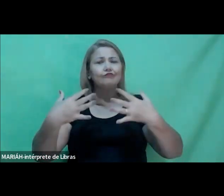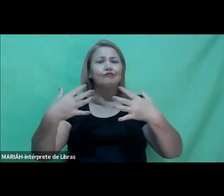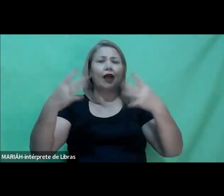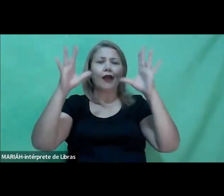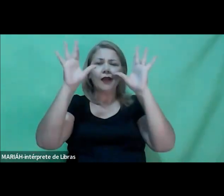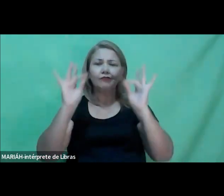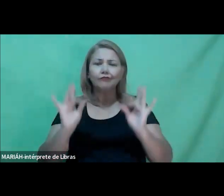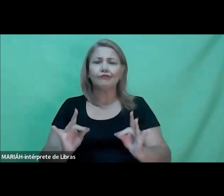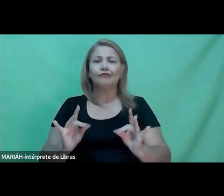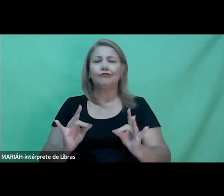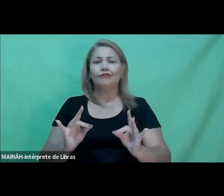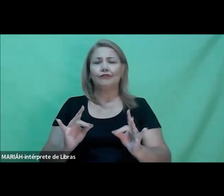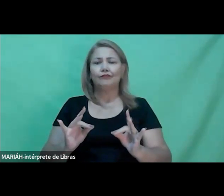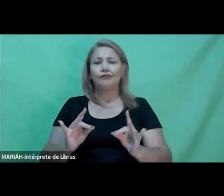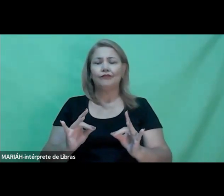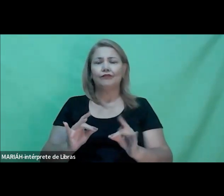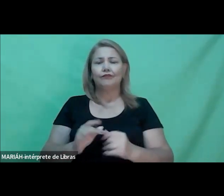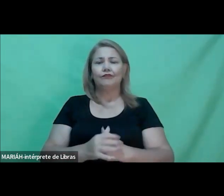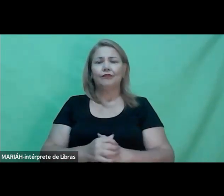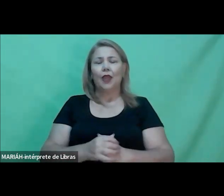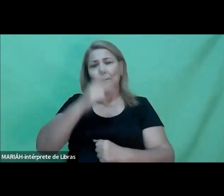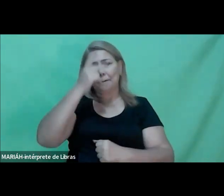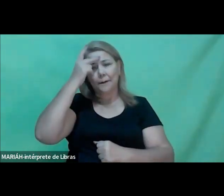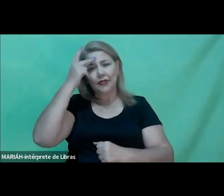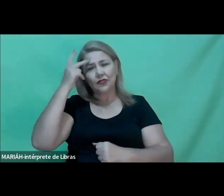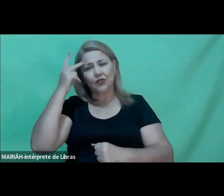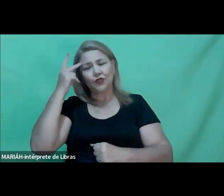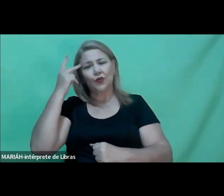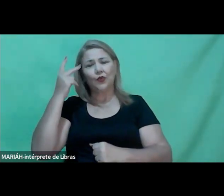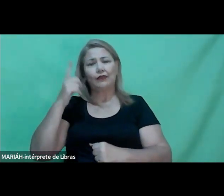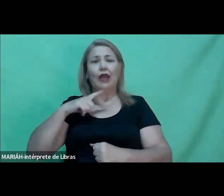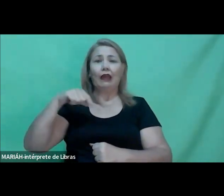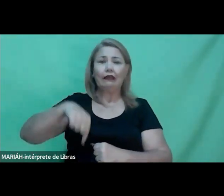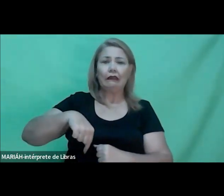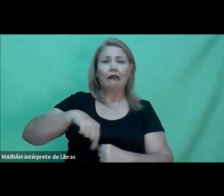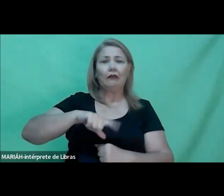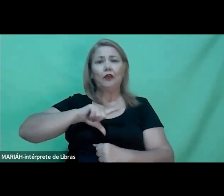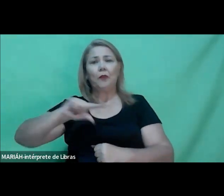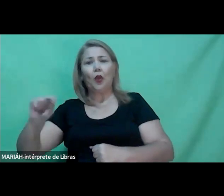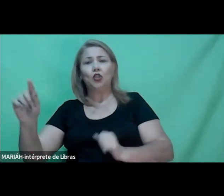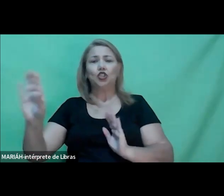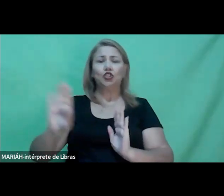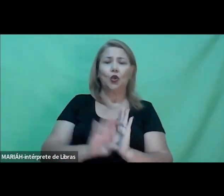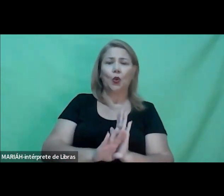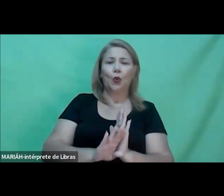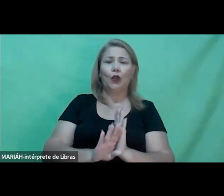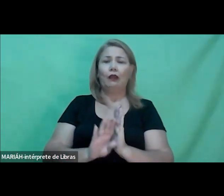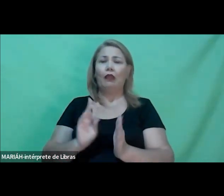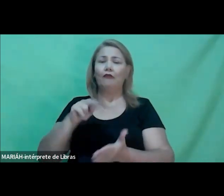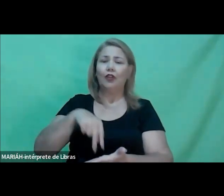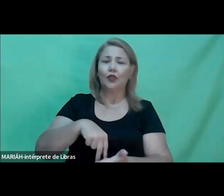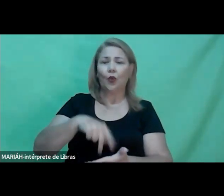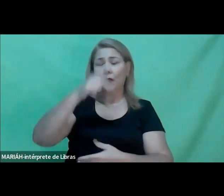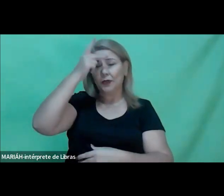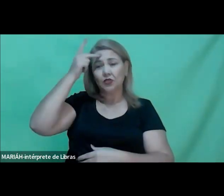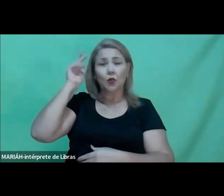llegan las personas que se van Quiénes están eh Por si de pronto la persona sosiega quiere hablar